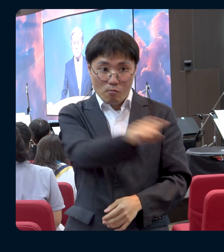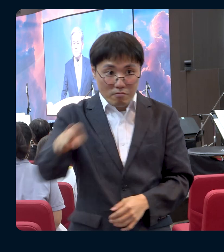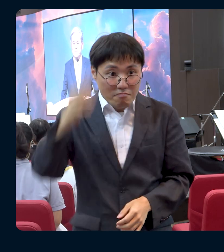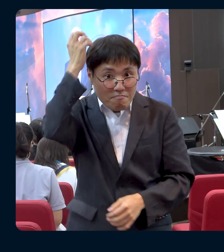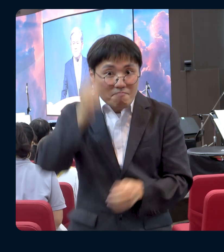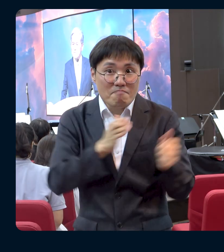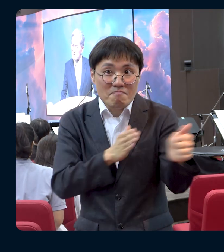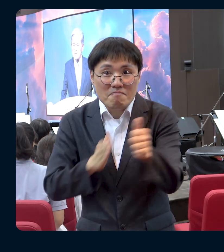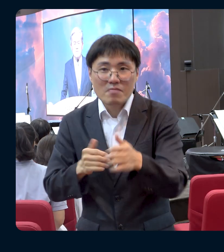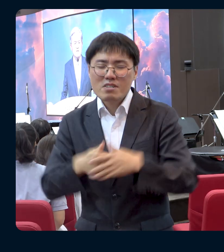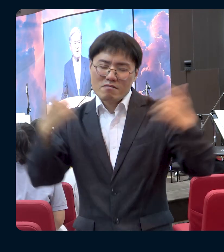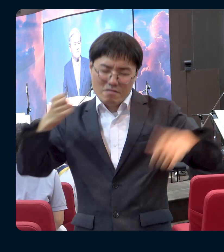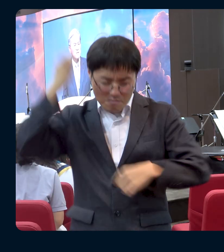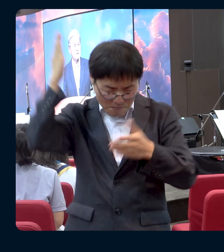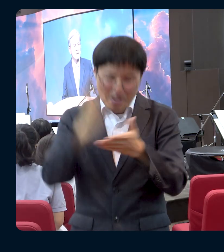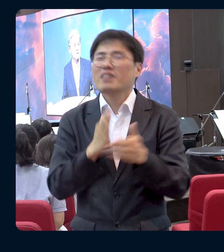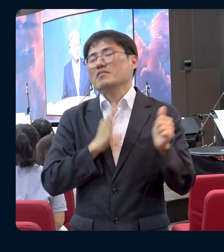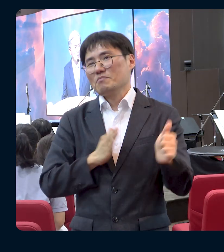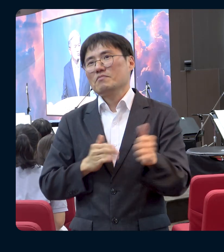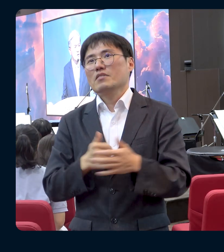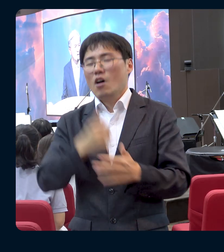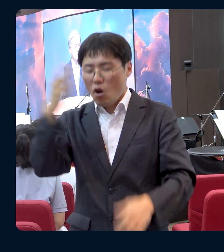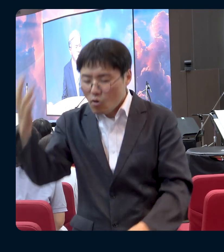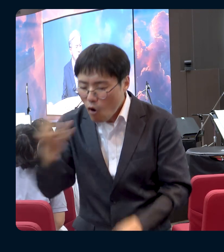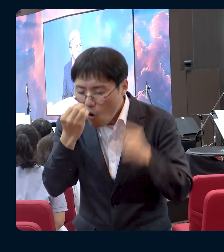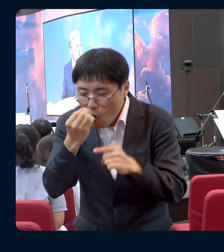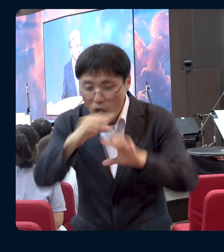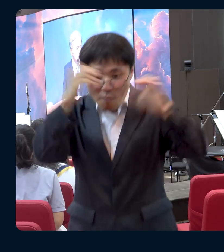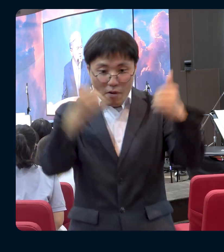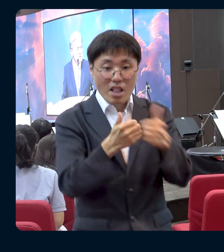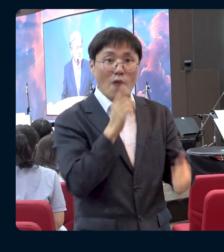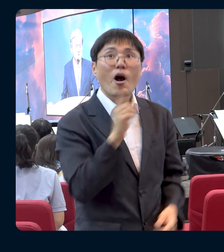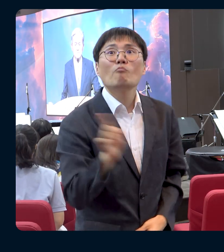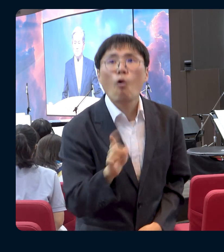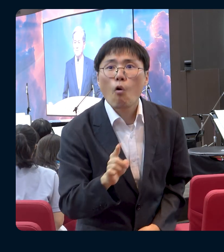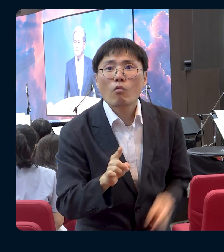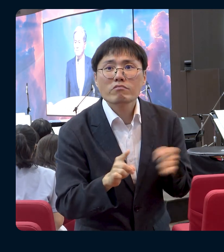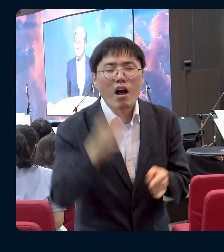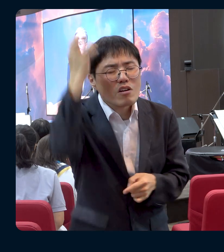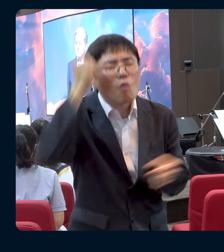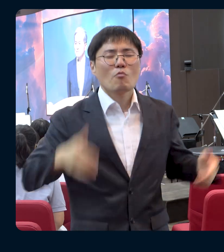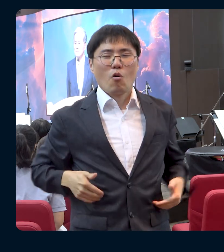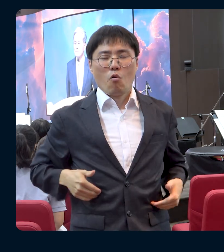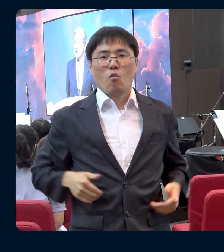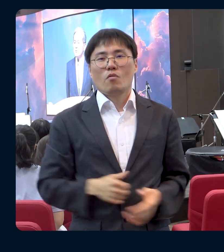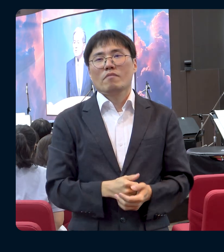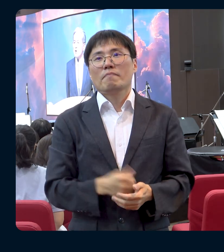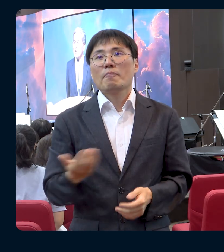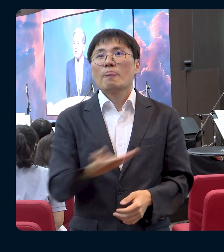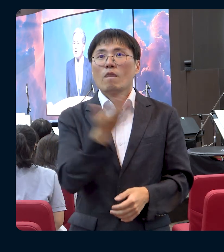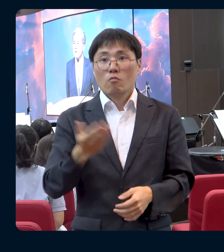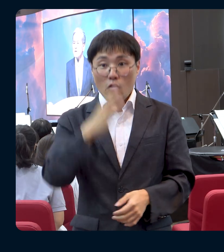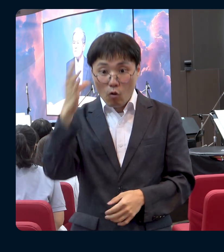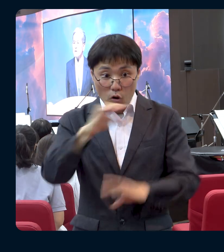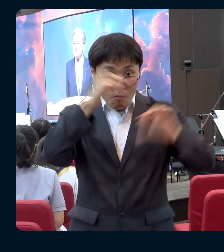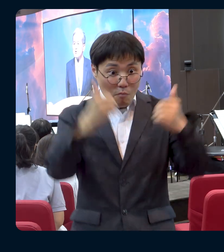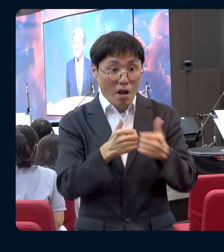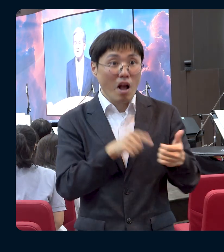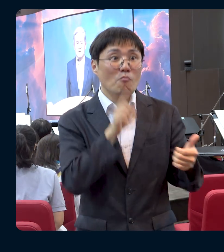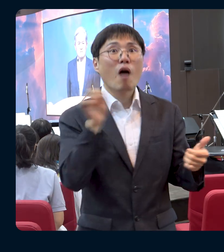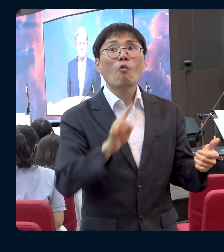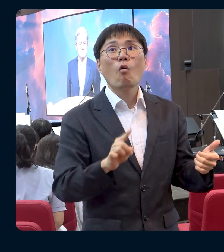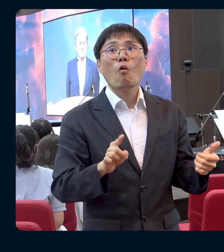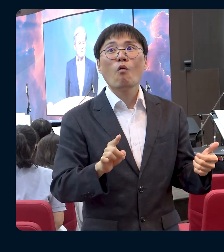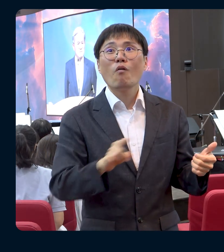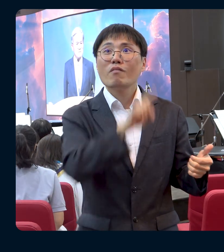여러분 기억하세요. 늘 잊지 마셔야 합니다. 거룩의 반대말이 무엇인지를. 여러분, 거룩의